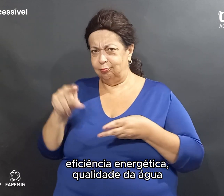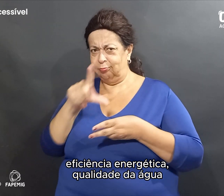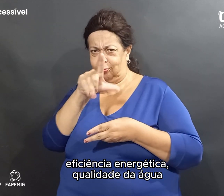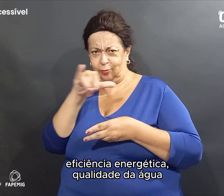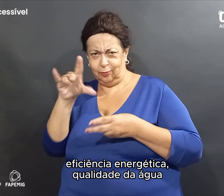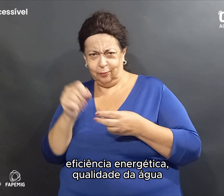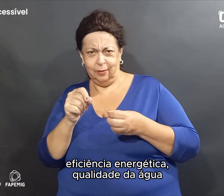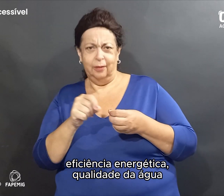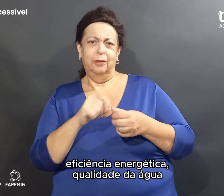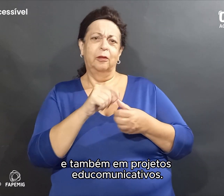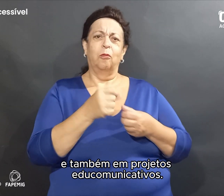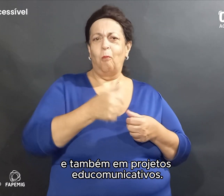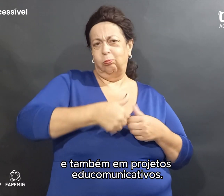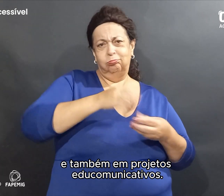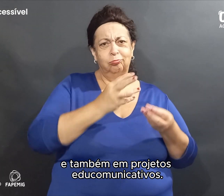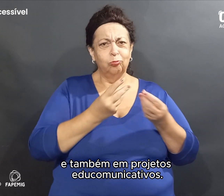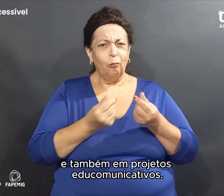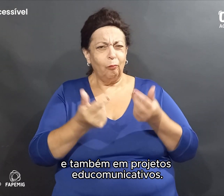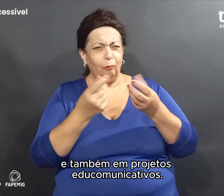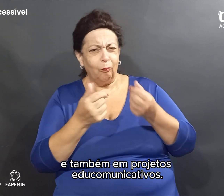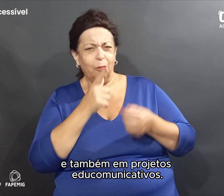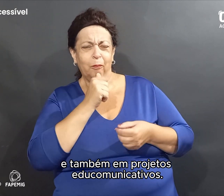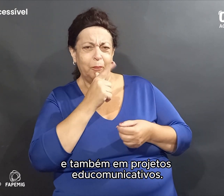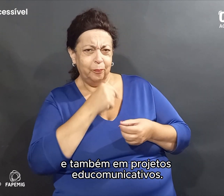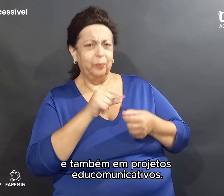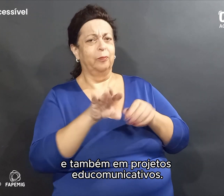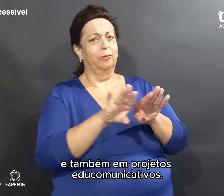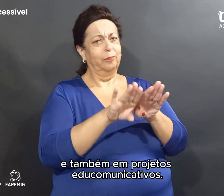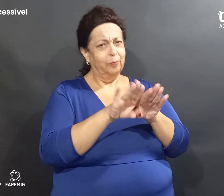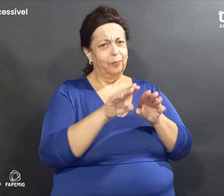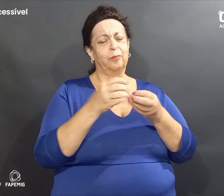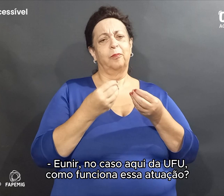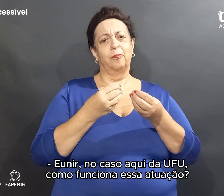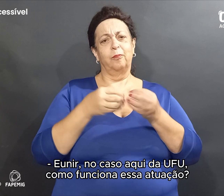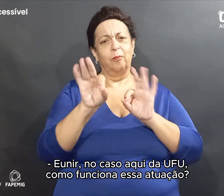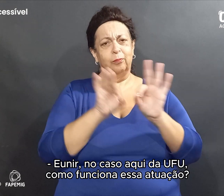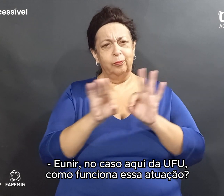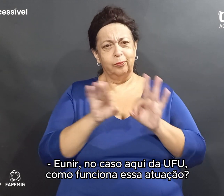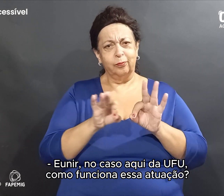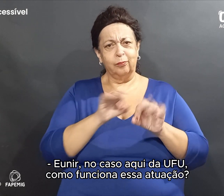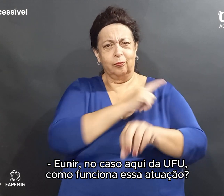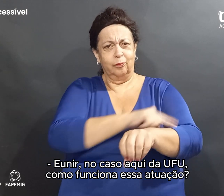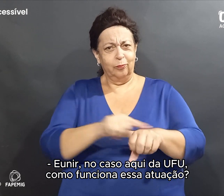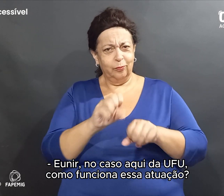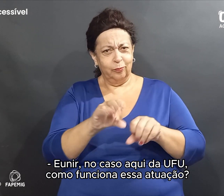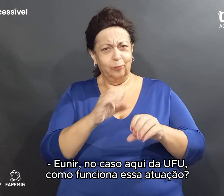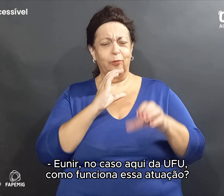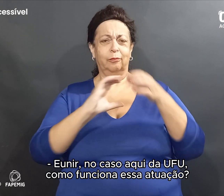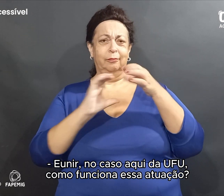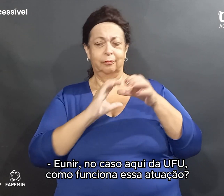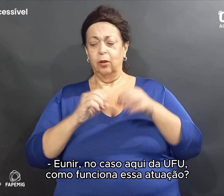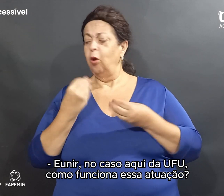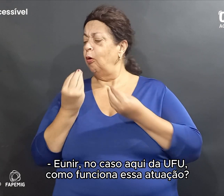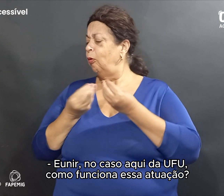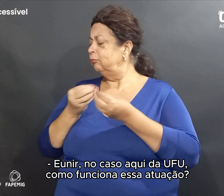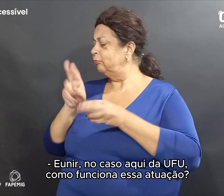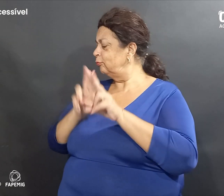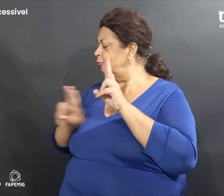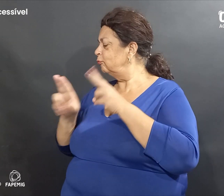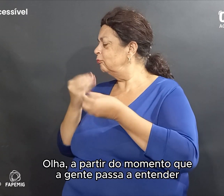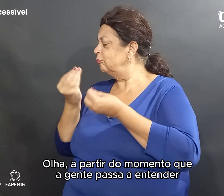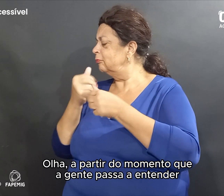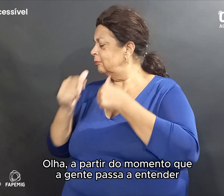energética, qualidade da água e também em projetos educomunicativos. Eunir, no caso aqui da UFO, como funciona essa